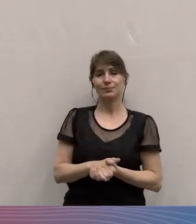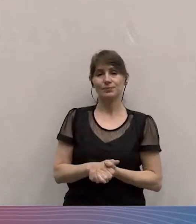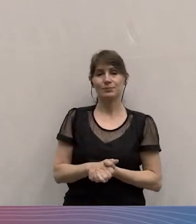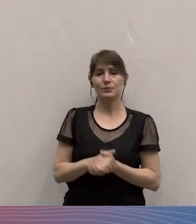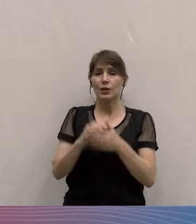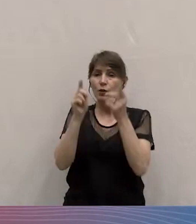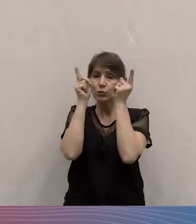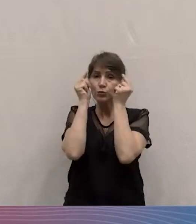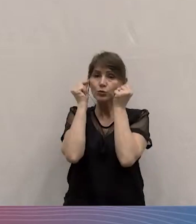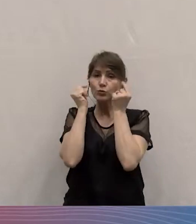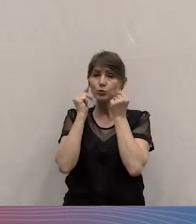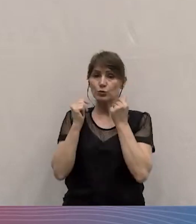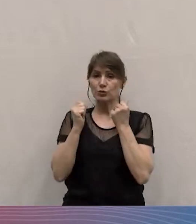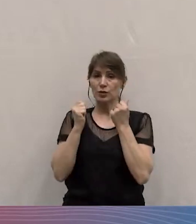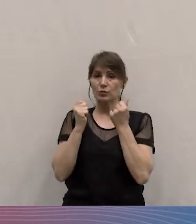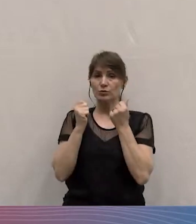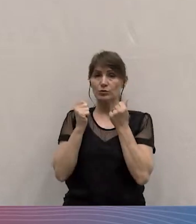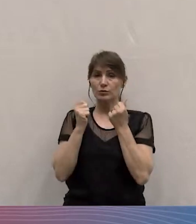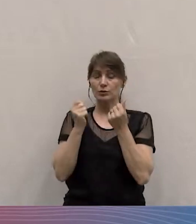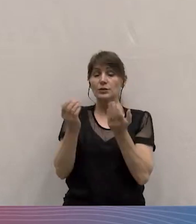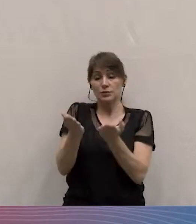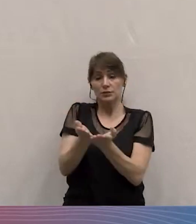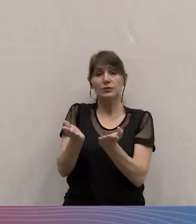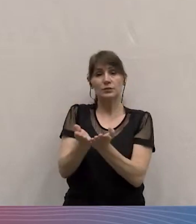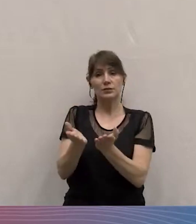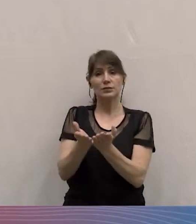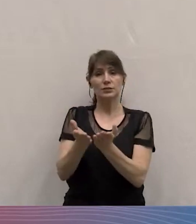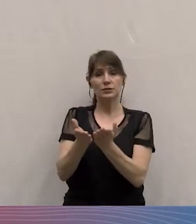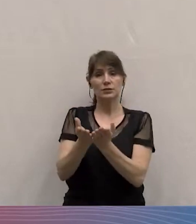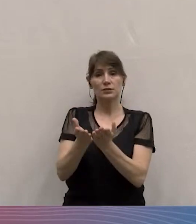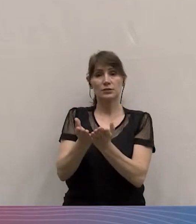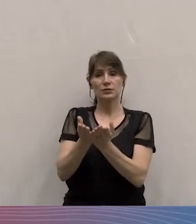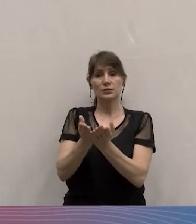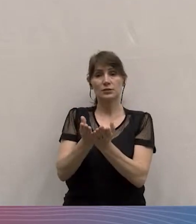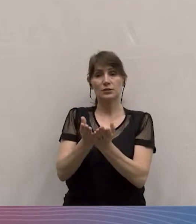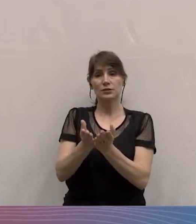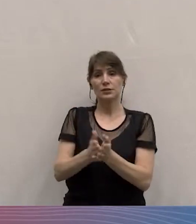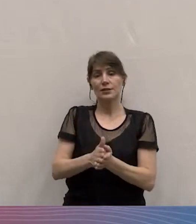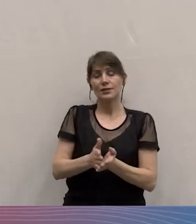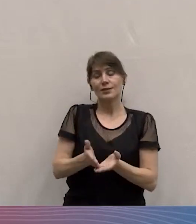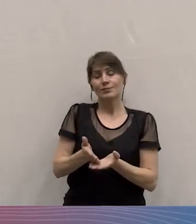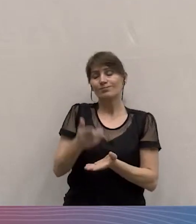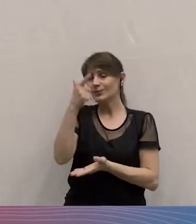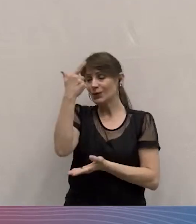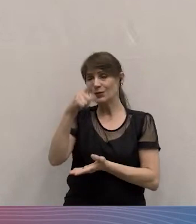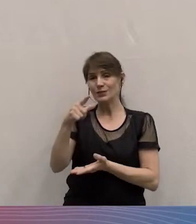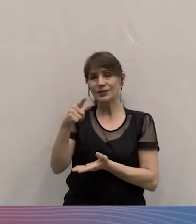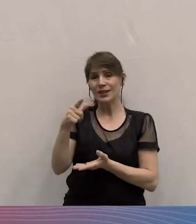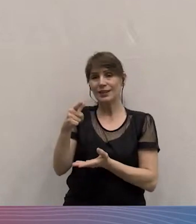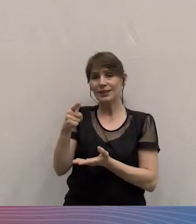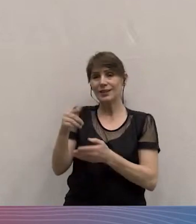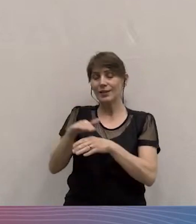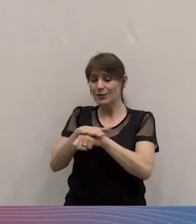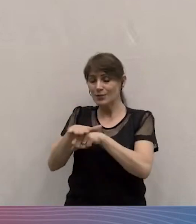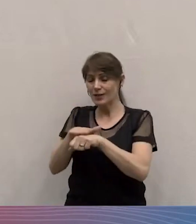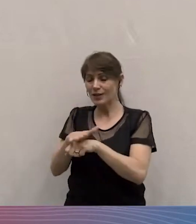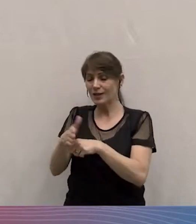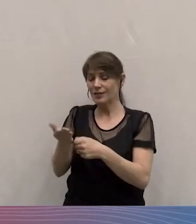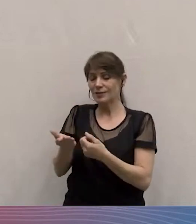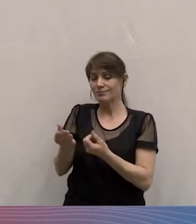Os judeus, mesmo crentes, não conseguem conviver com gentios.